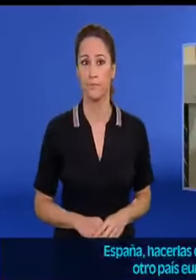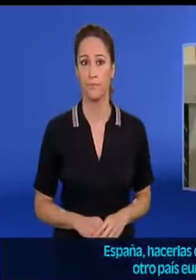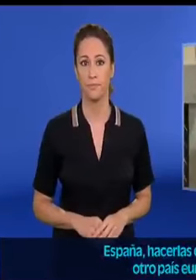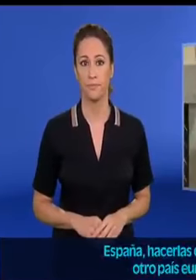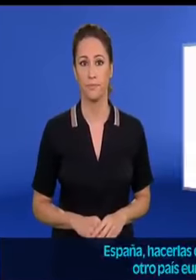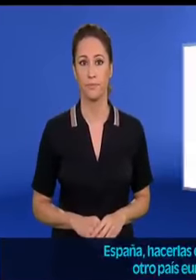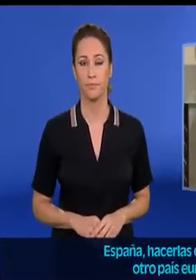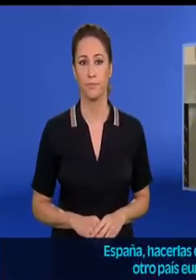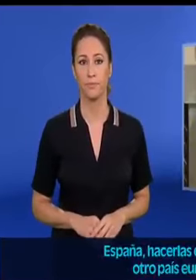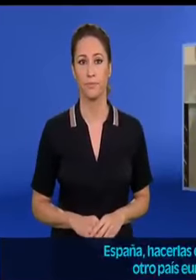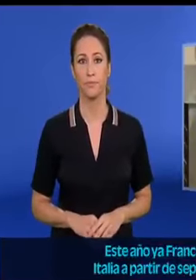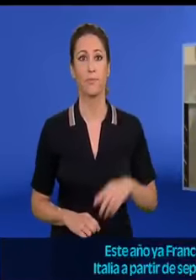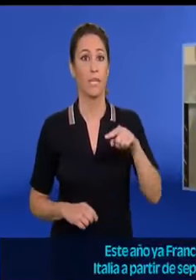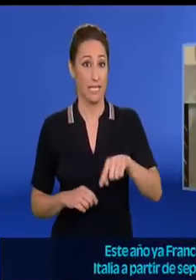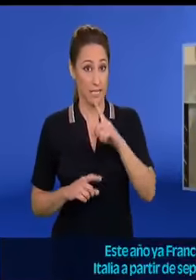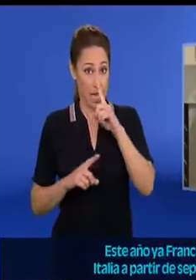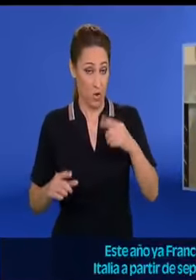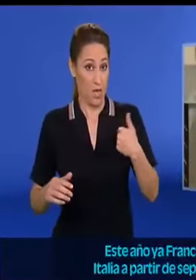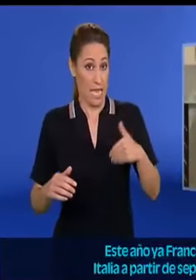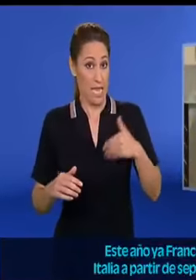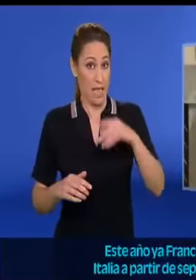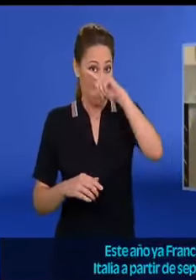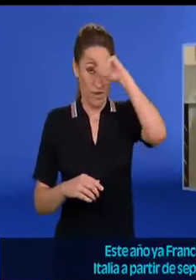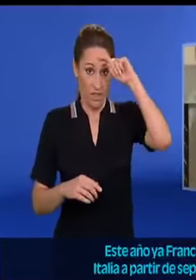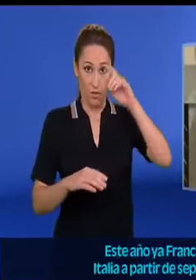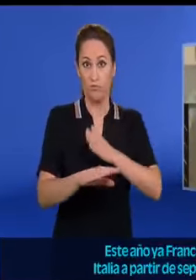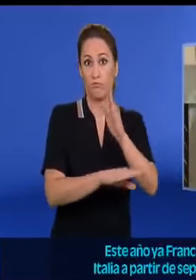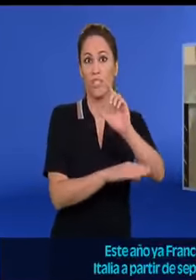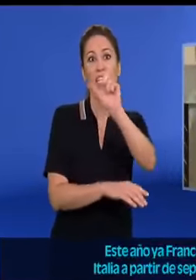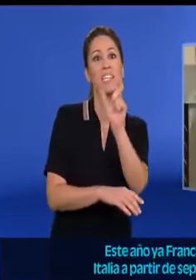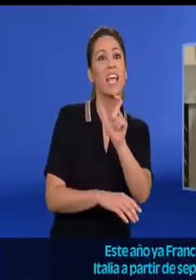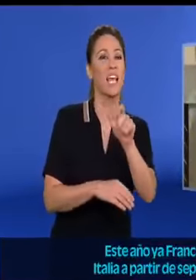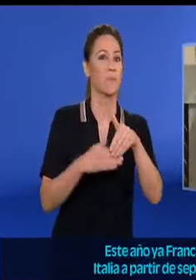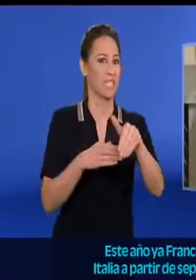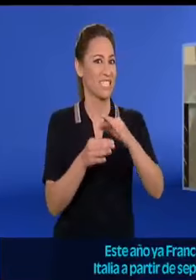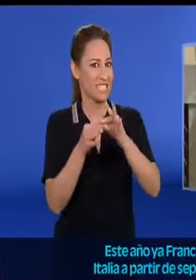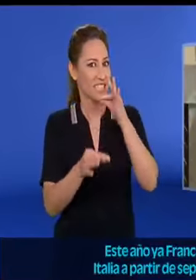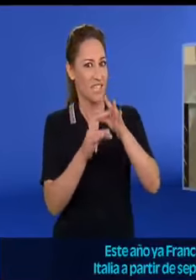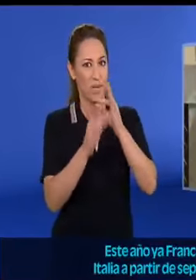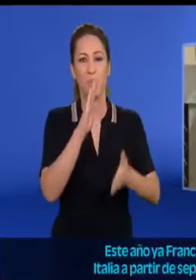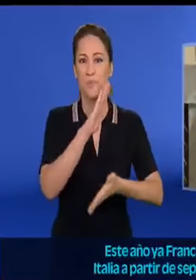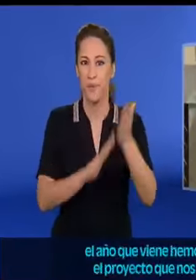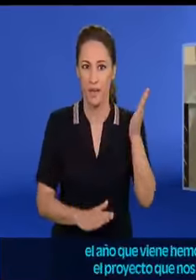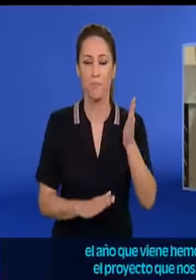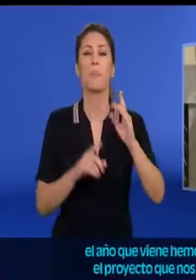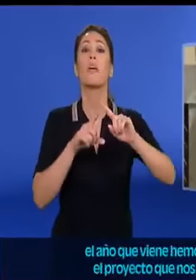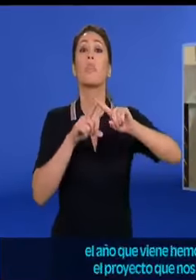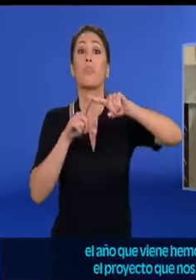país europeo. Este año ya Francisco va a ir a Italia a partir de septiembre, pero el año que viene hemos